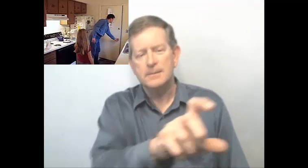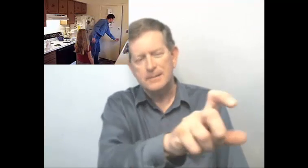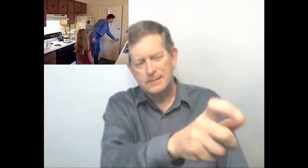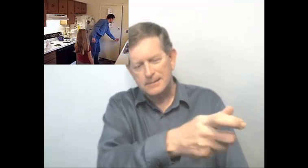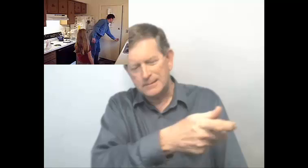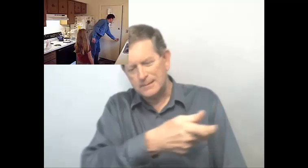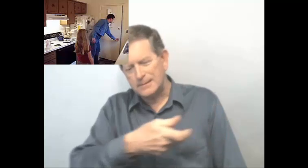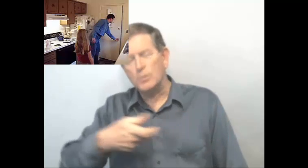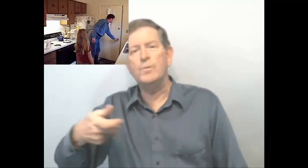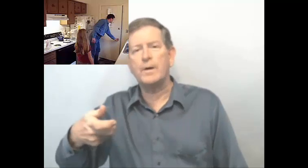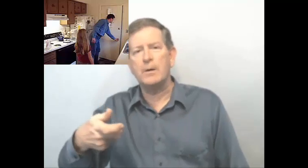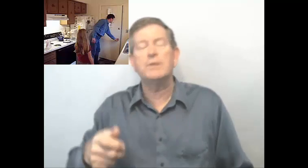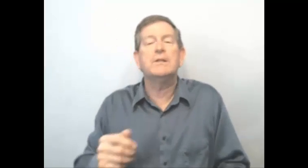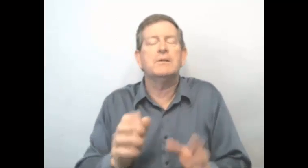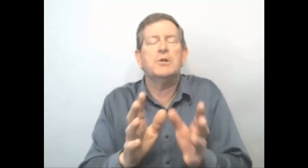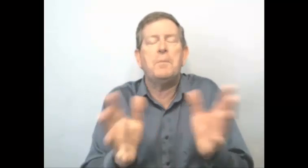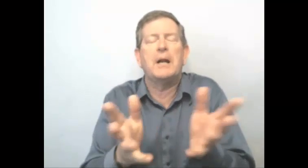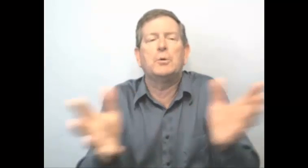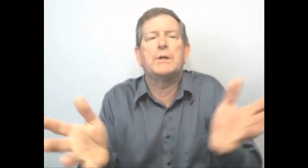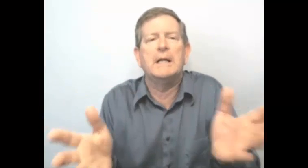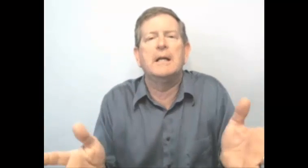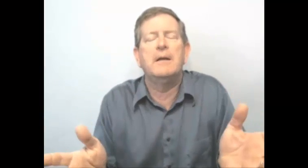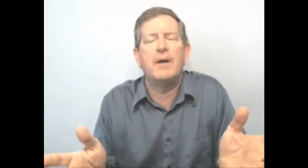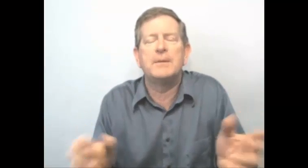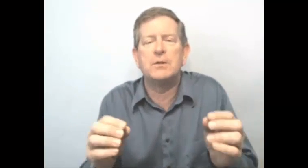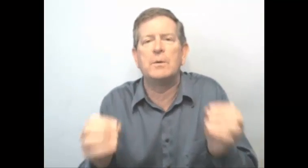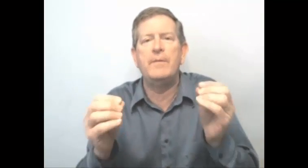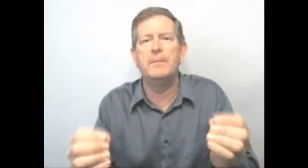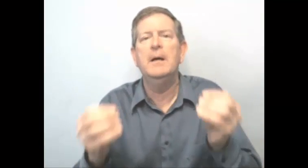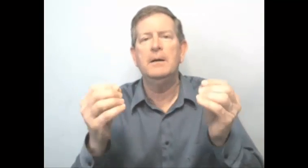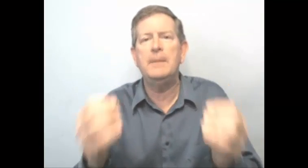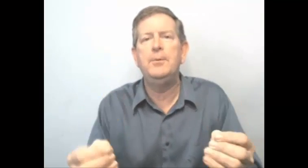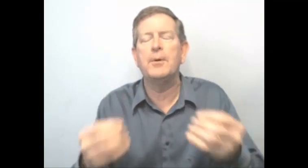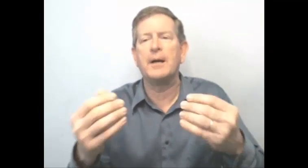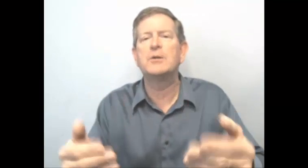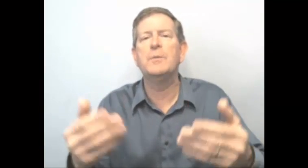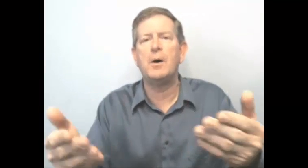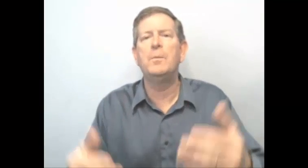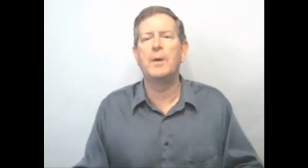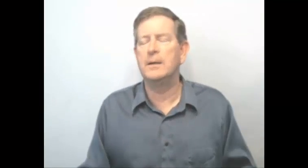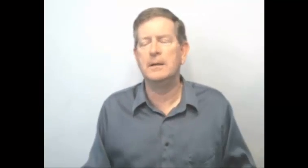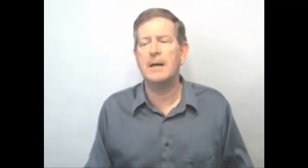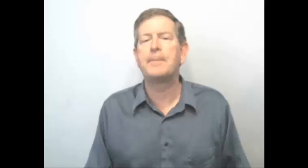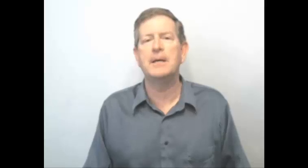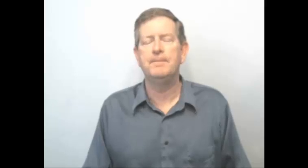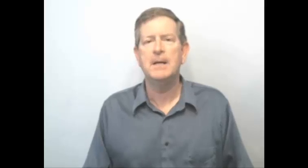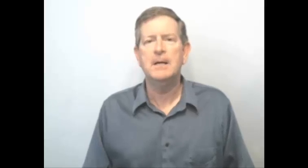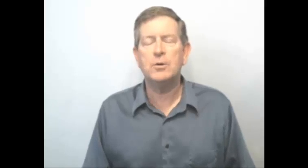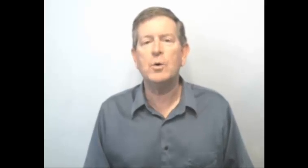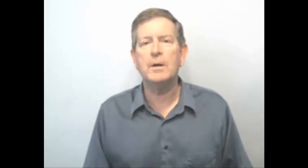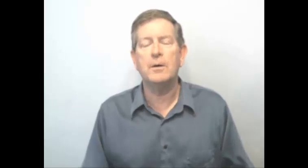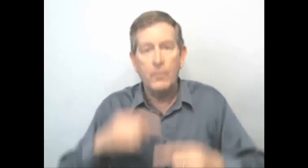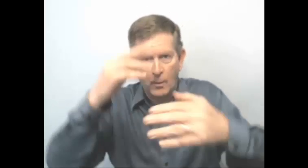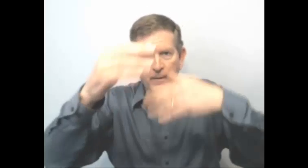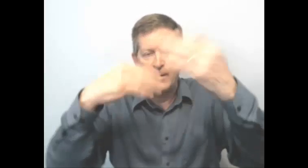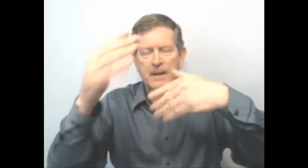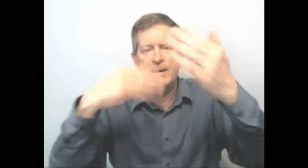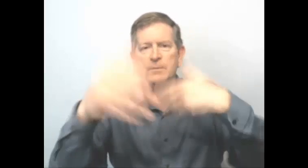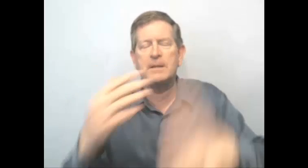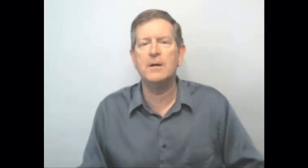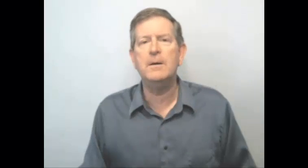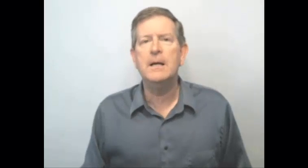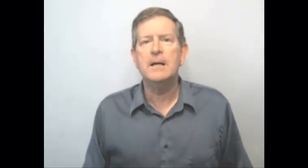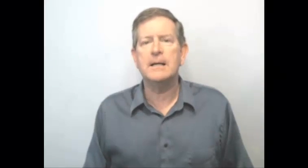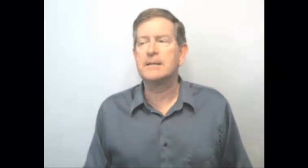Oui. Ouvrir. Oui, ce n'est pas la totalité des verbes, mais ce sont les verbes les plus récemment appris. Donc, on va faire